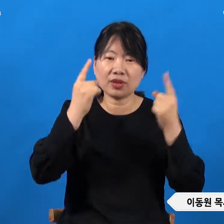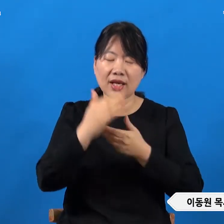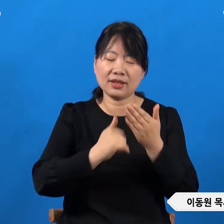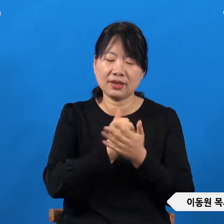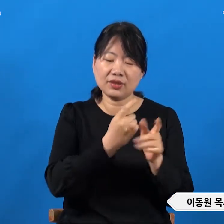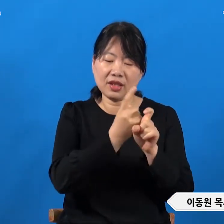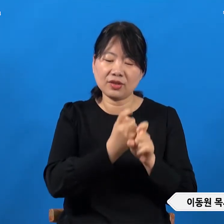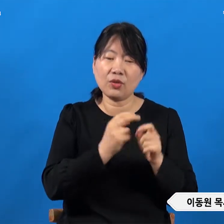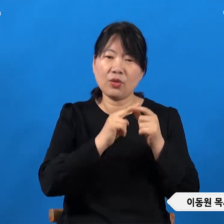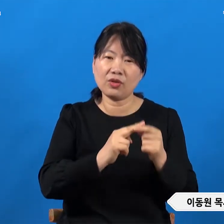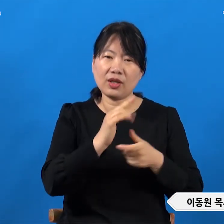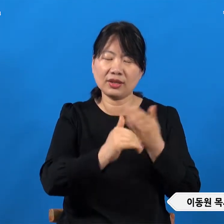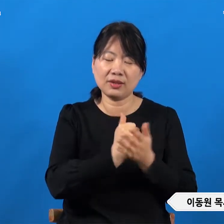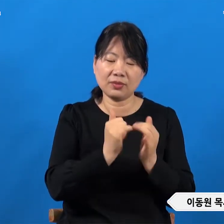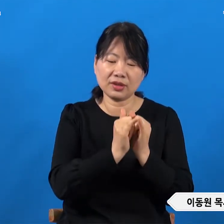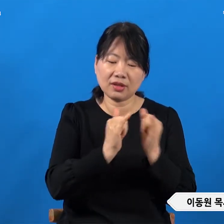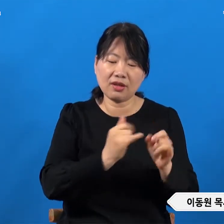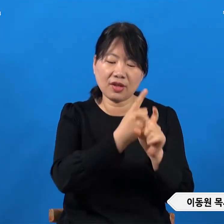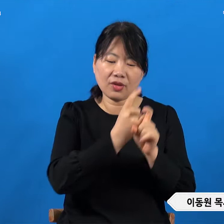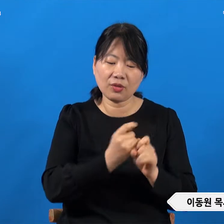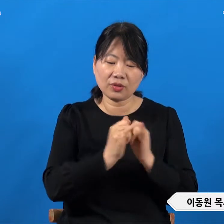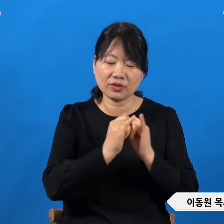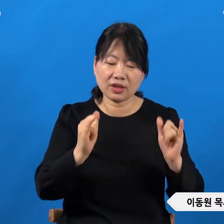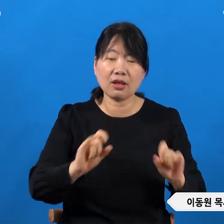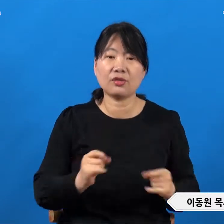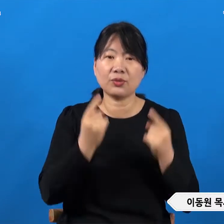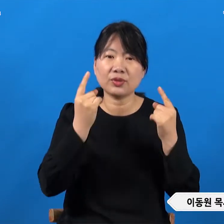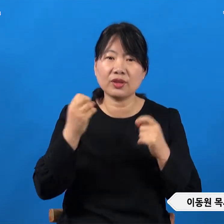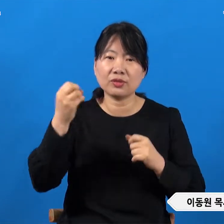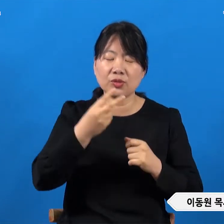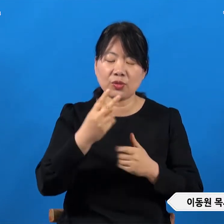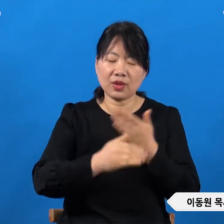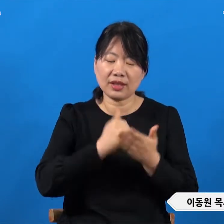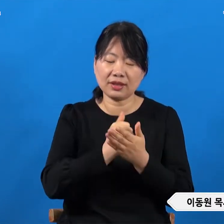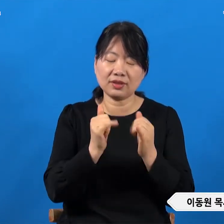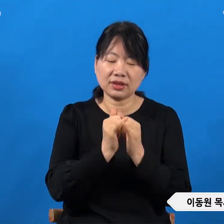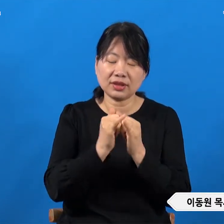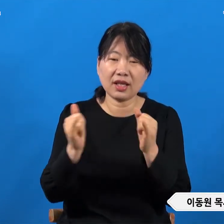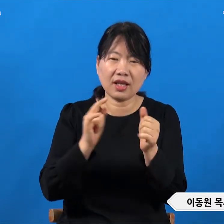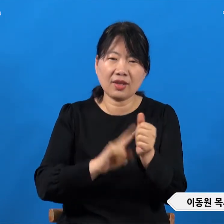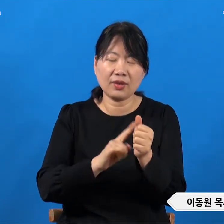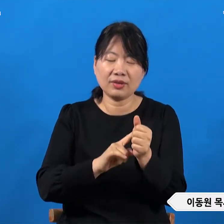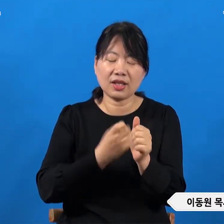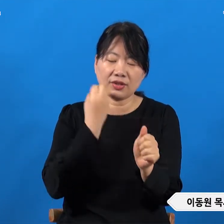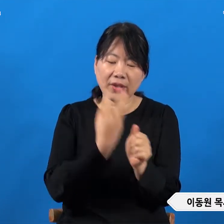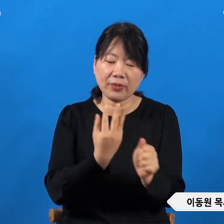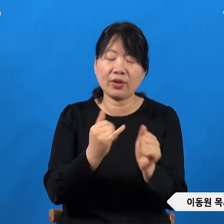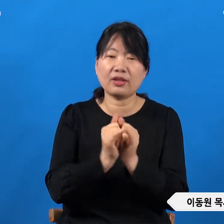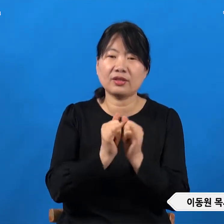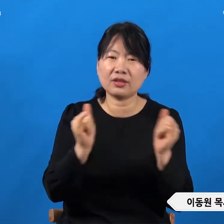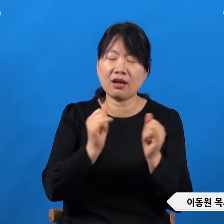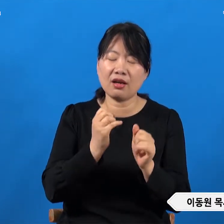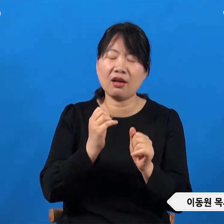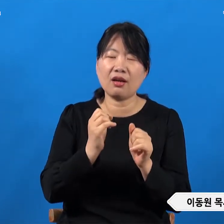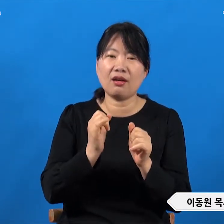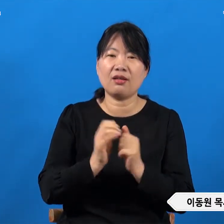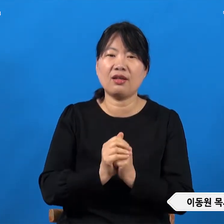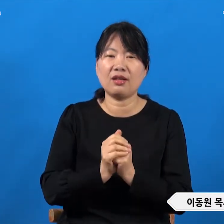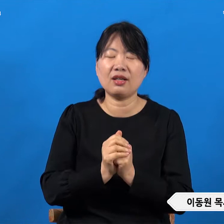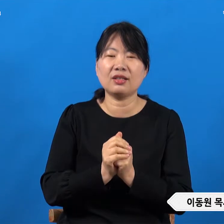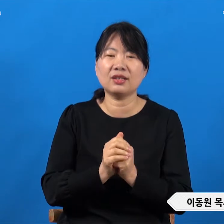하나님을 대적하고 하나님의 백성들을 대적하는 자이고 또 하나님의 사람들을 참소하는 자,